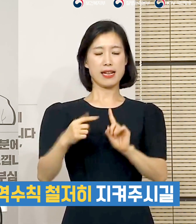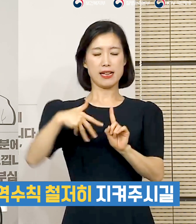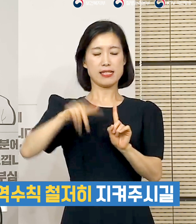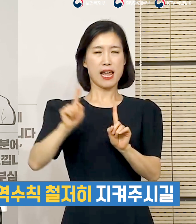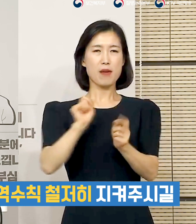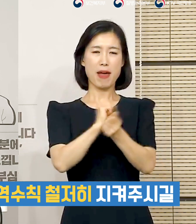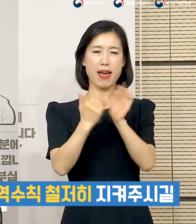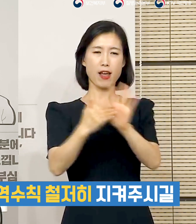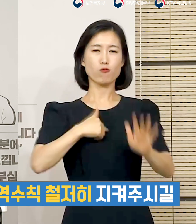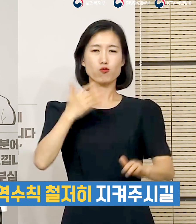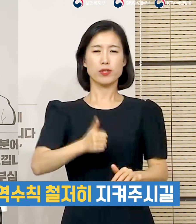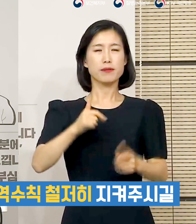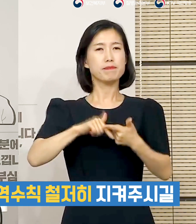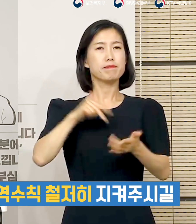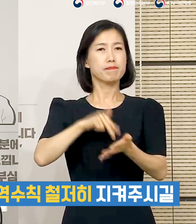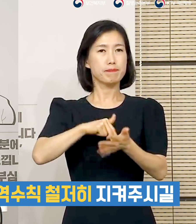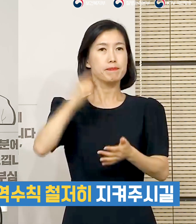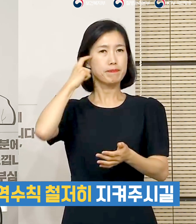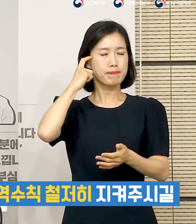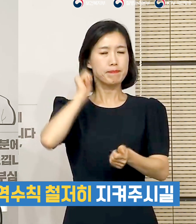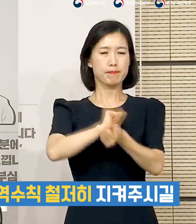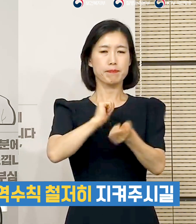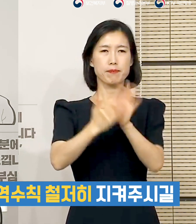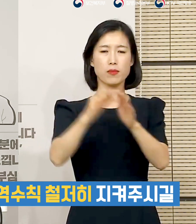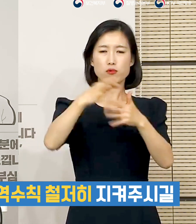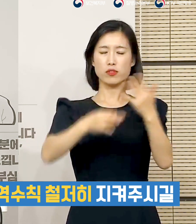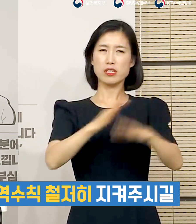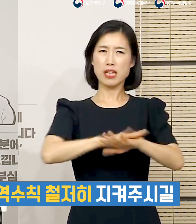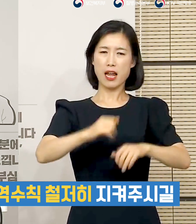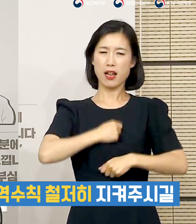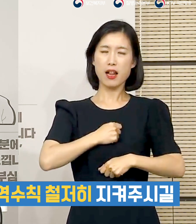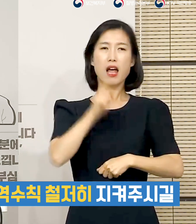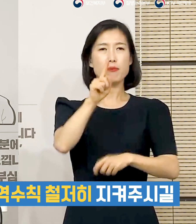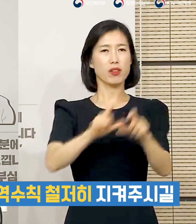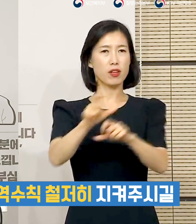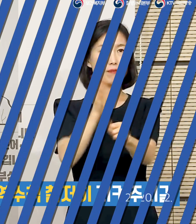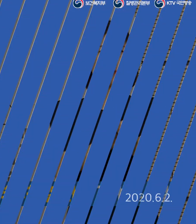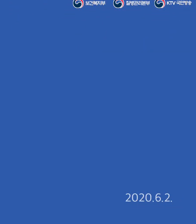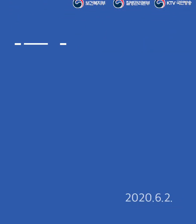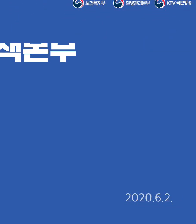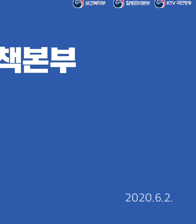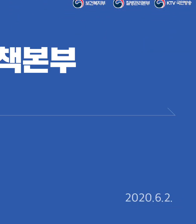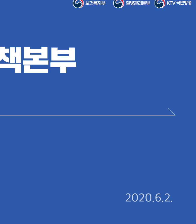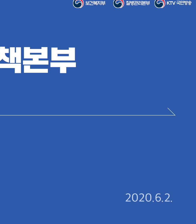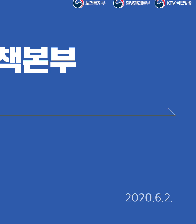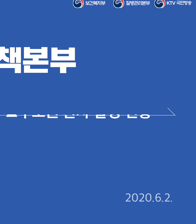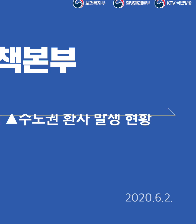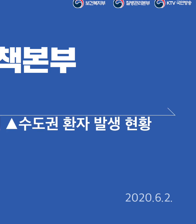주체로서 방역 수칙을 철저히 지켜주실 것을 다시 한번 부탁드립니다.